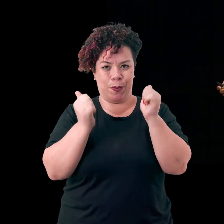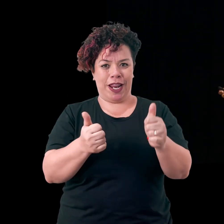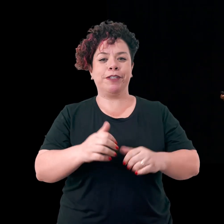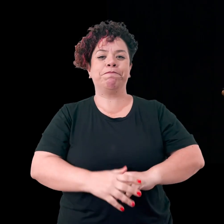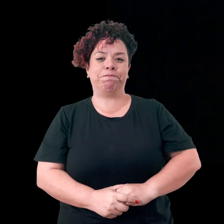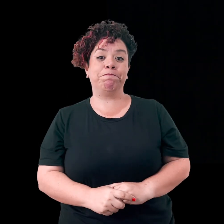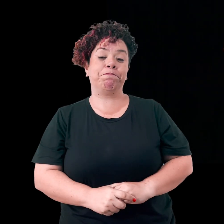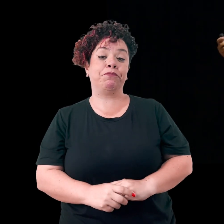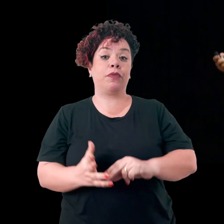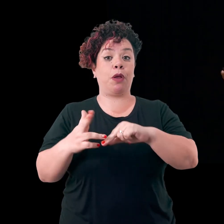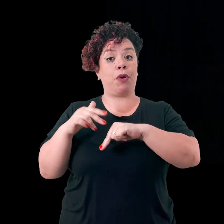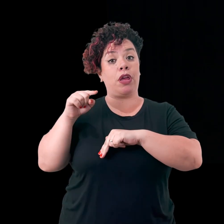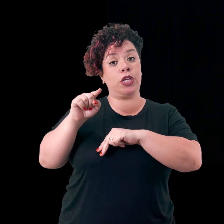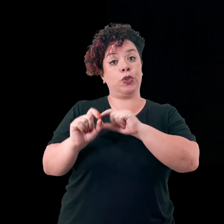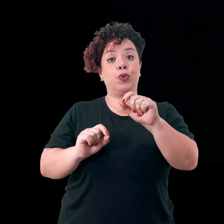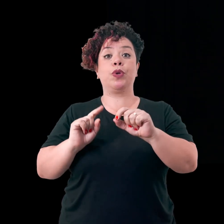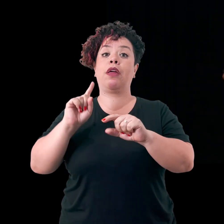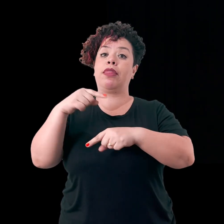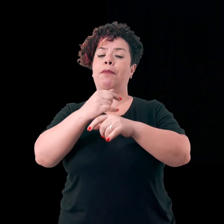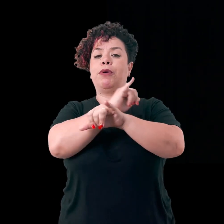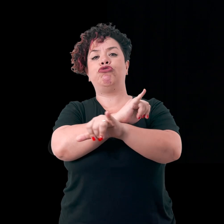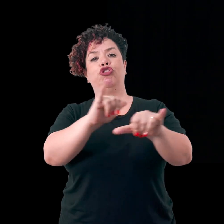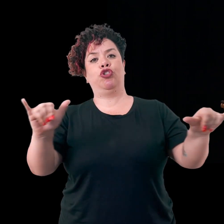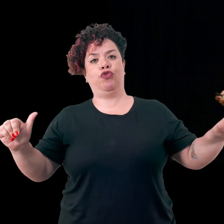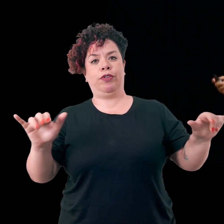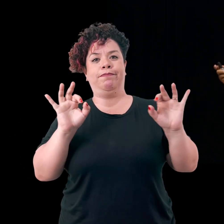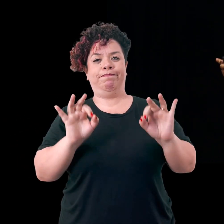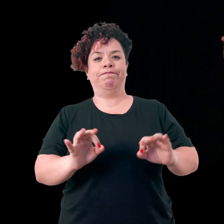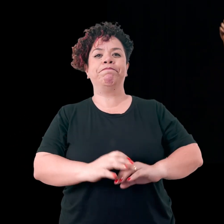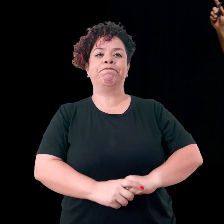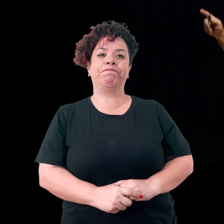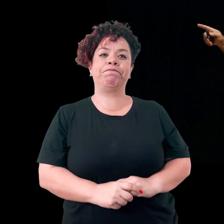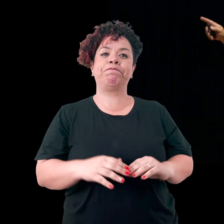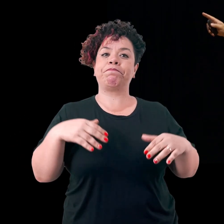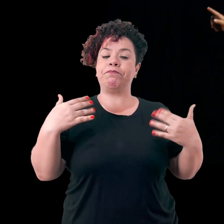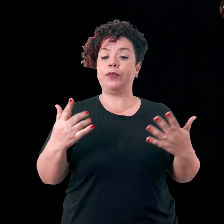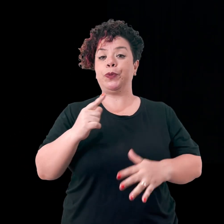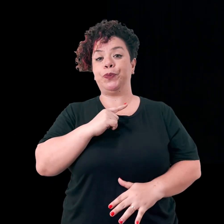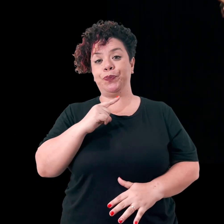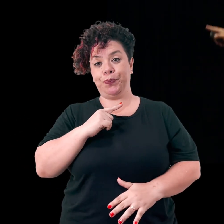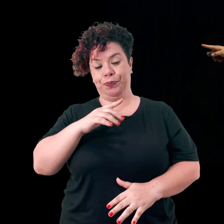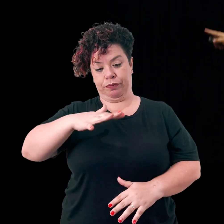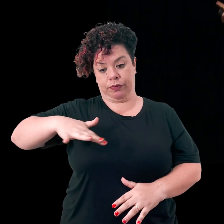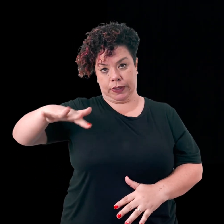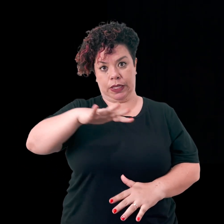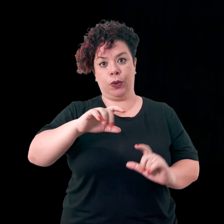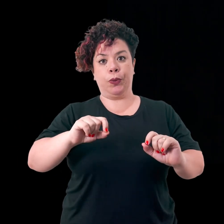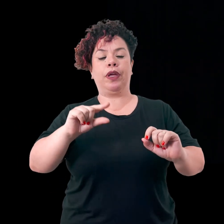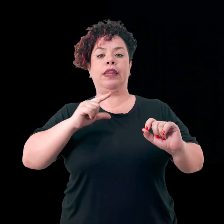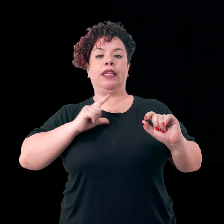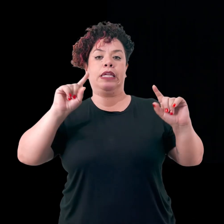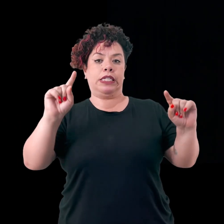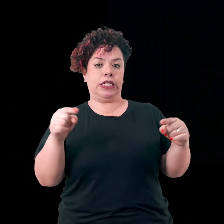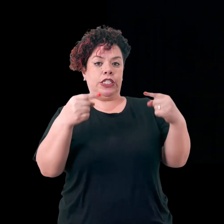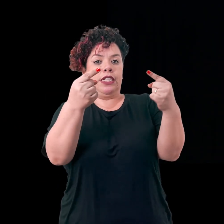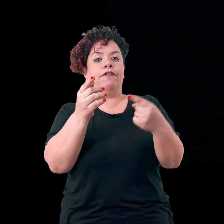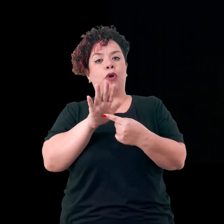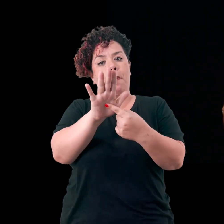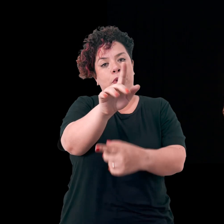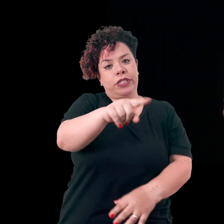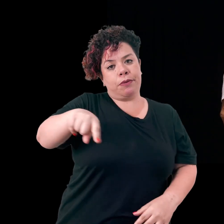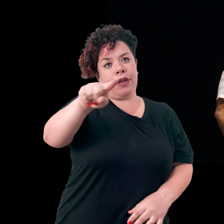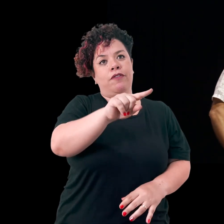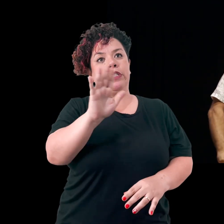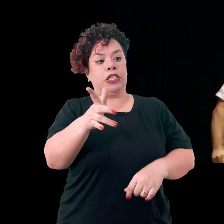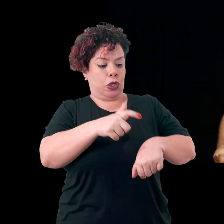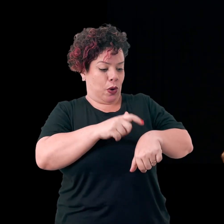visualizar, porque isso é depois divulgado amplamente. Tá? Então, nesse meio, a gente tem alguns desafios que eu queria trazer para